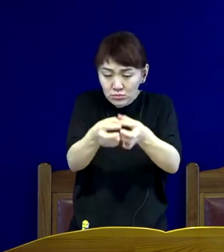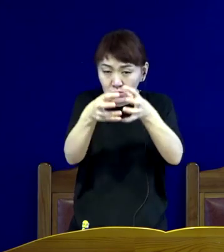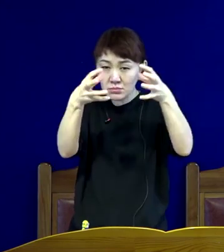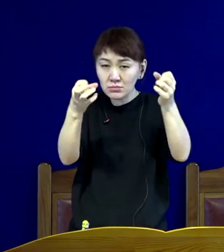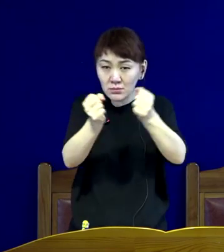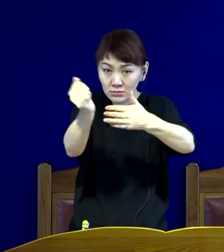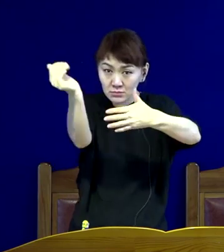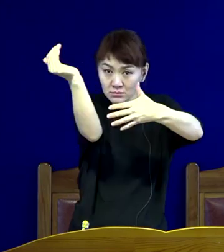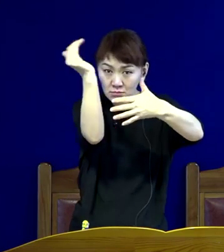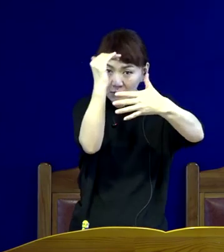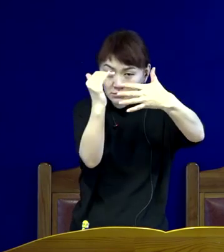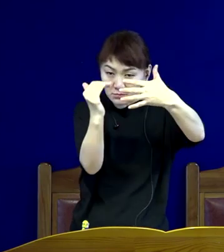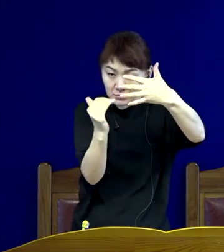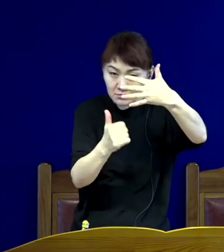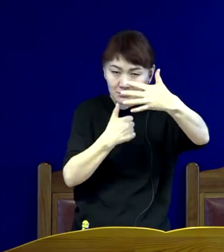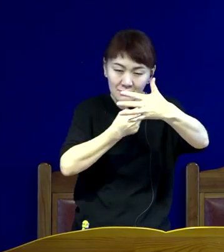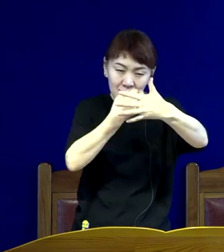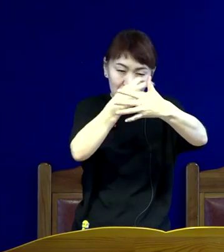사람을 만드시게